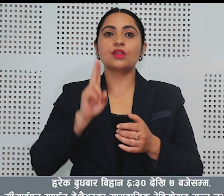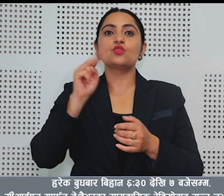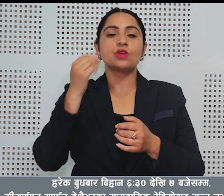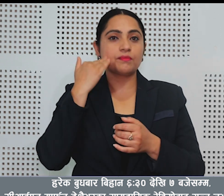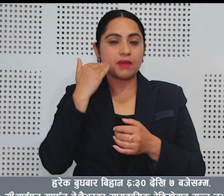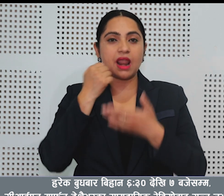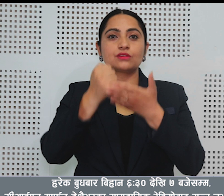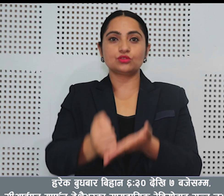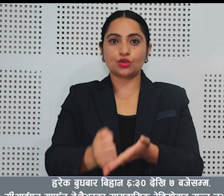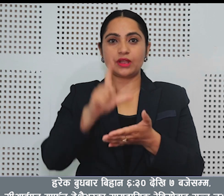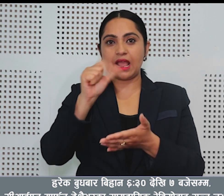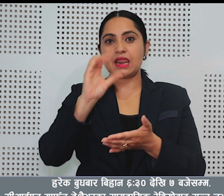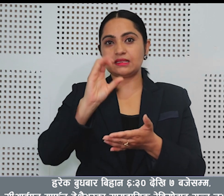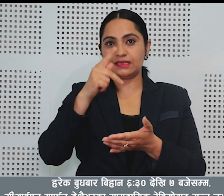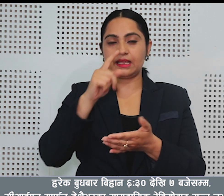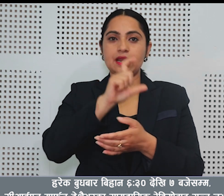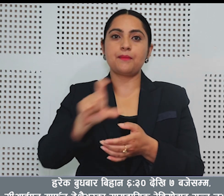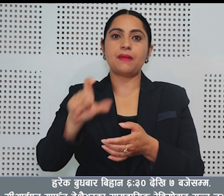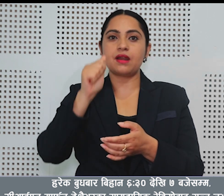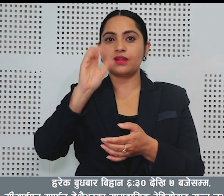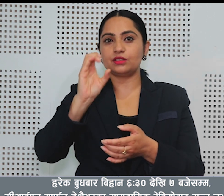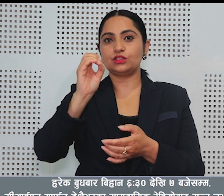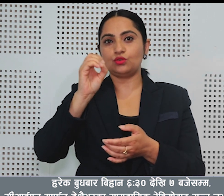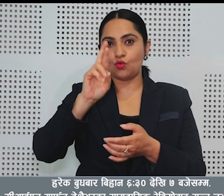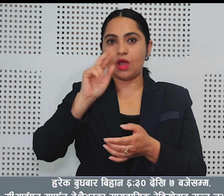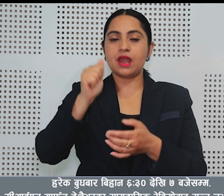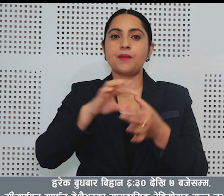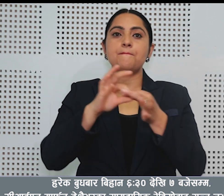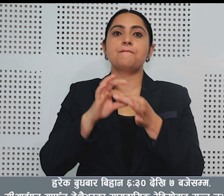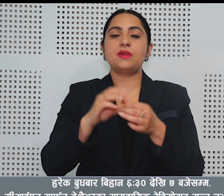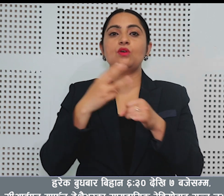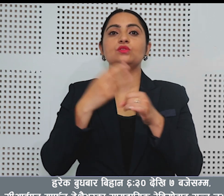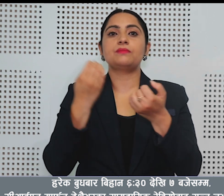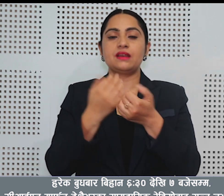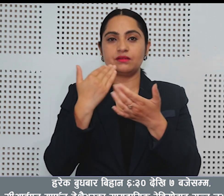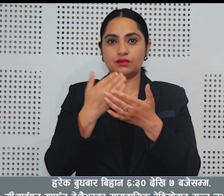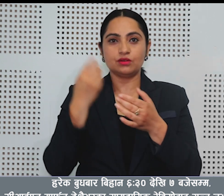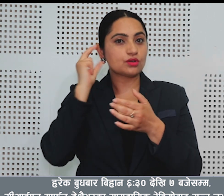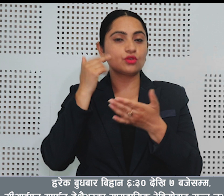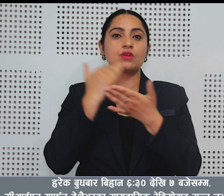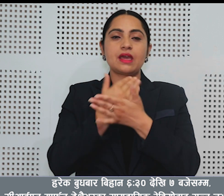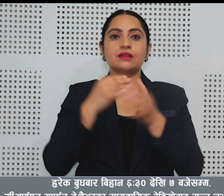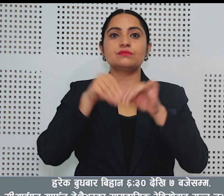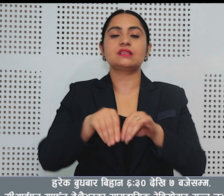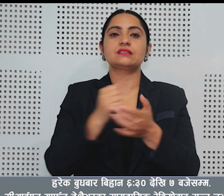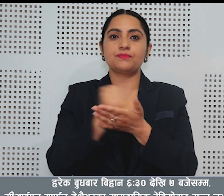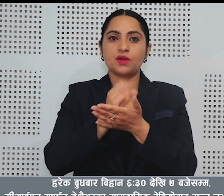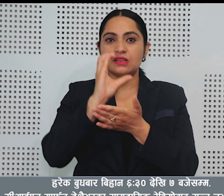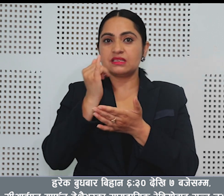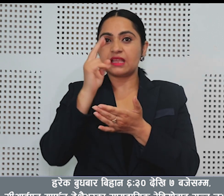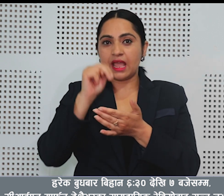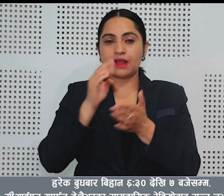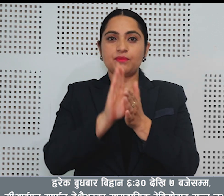UN ओमनको सहयोगमा ल्याक नेपाल र अकोराबको साझेदारीमा उत्पादन गरिएको रेडियो कार्यक्रम साझा पहल CIN